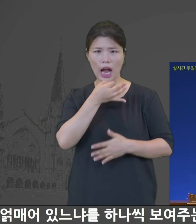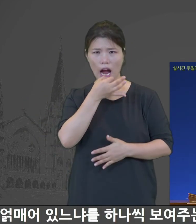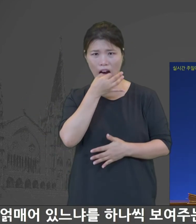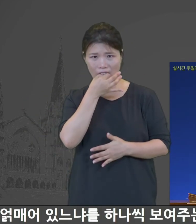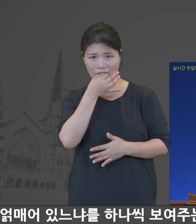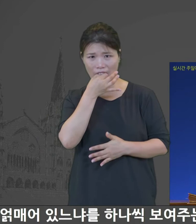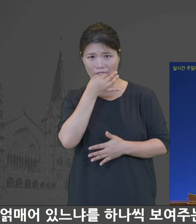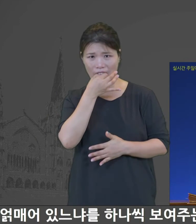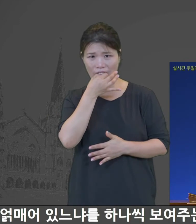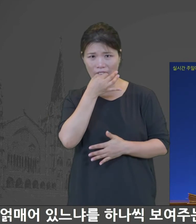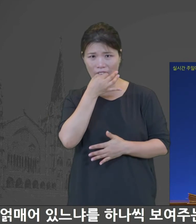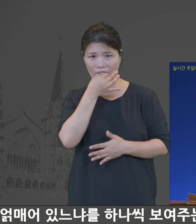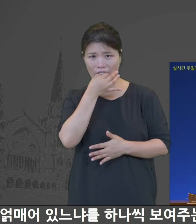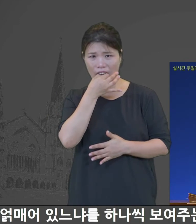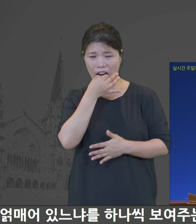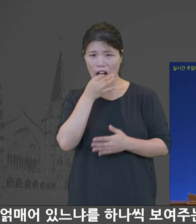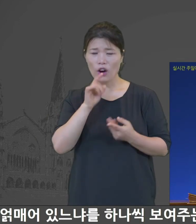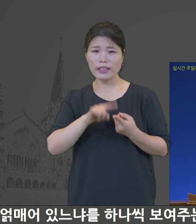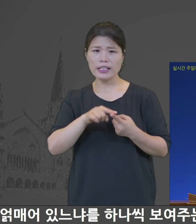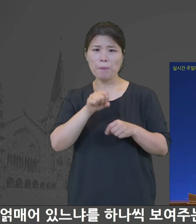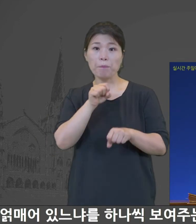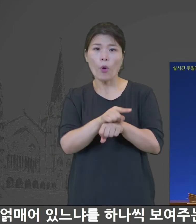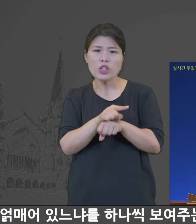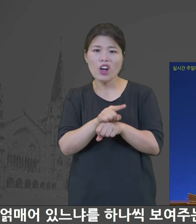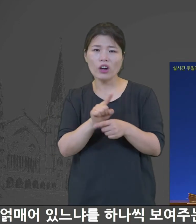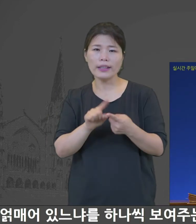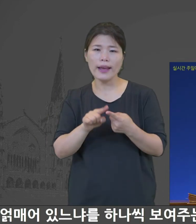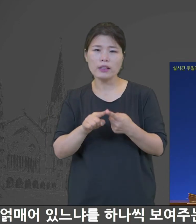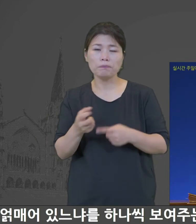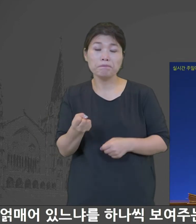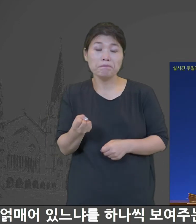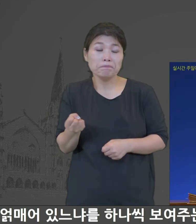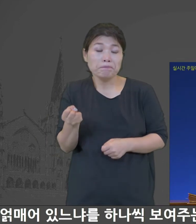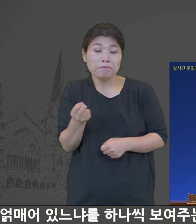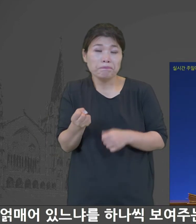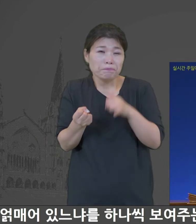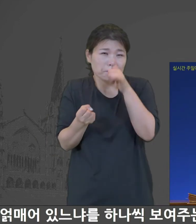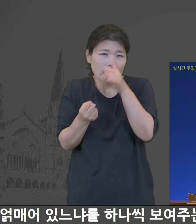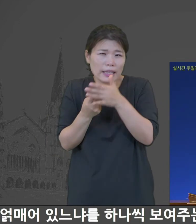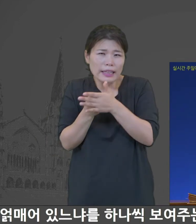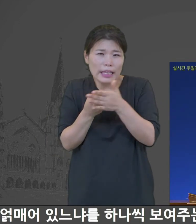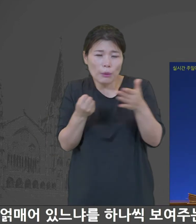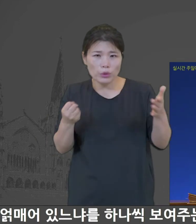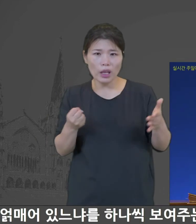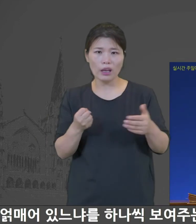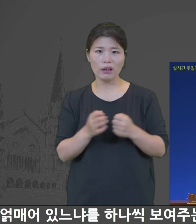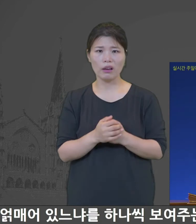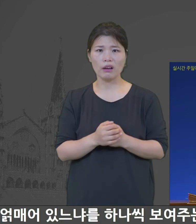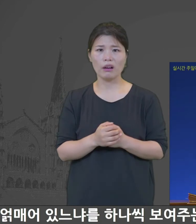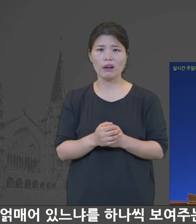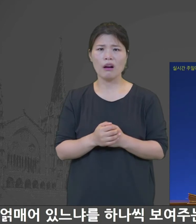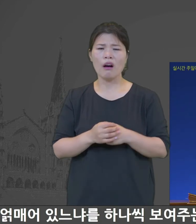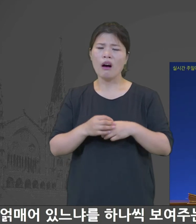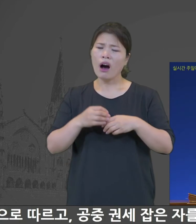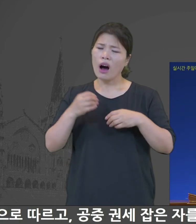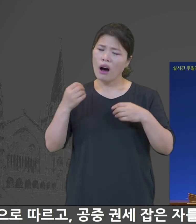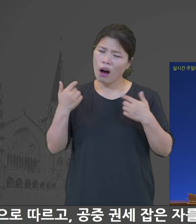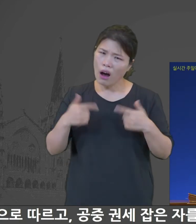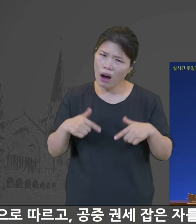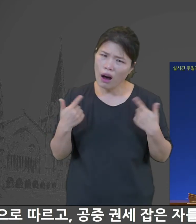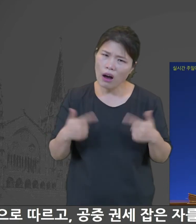욕심과 타락한 본성을 그대로 담고 있어서 언제든지 그것이 다시 되살아날 수 있는